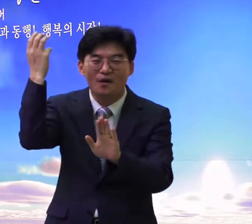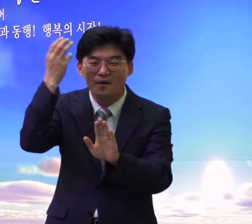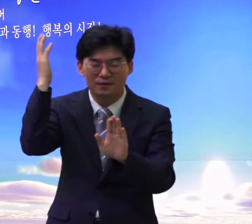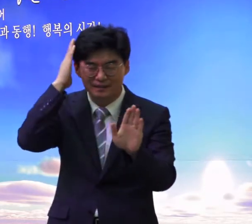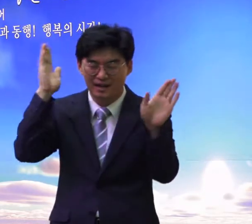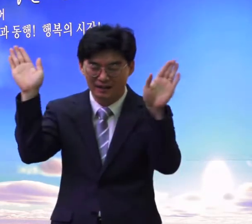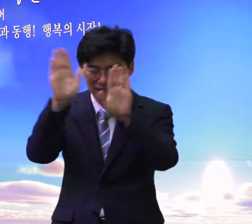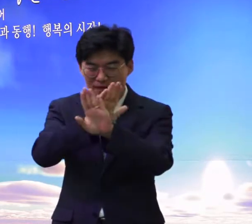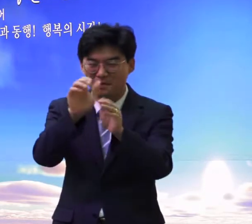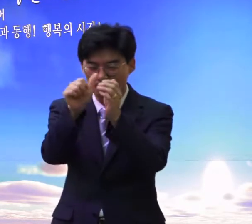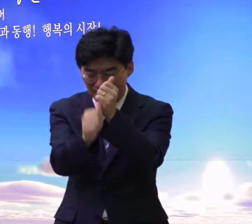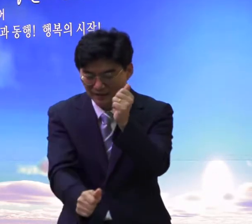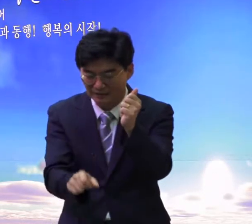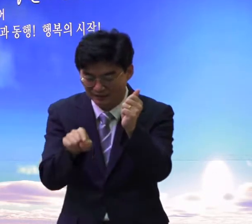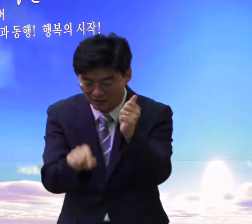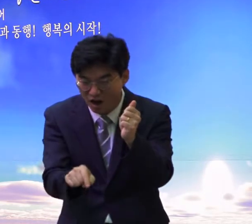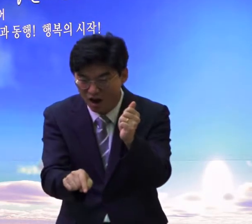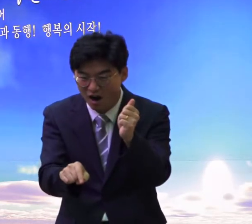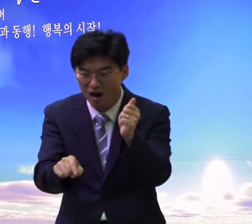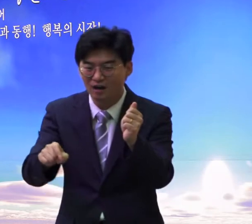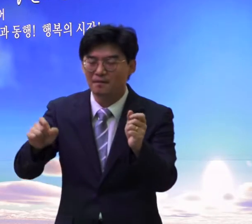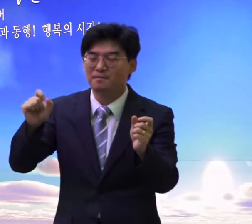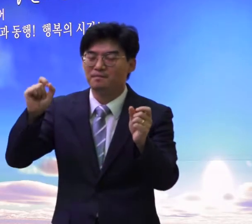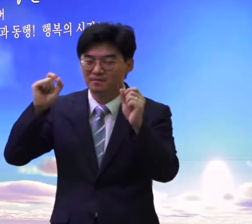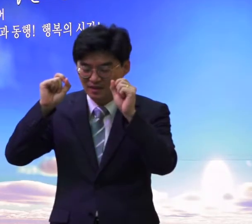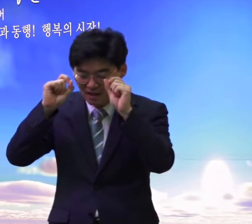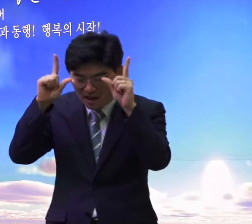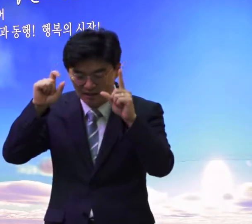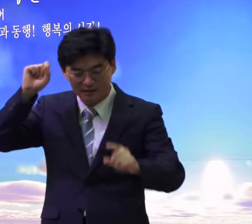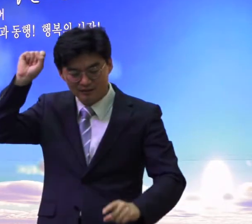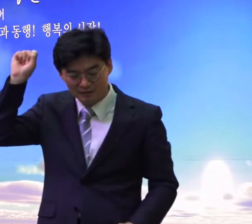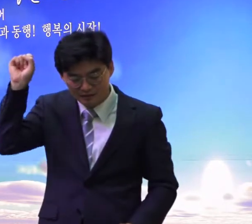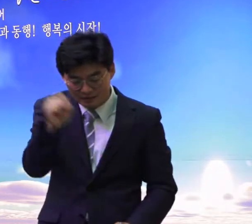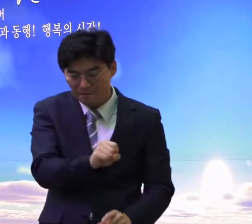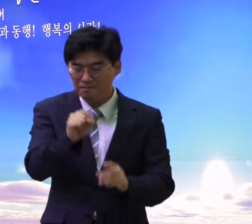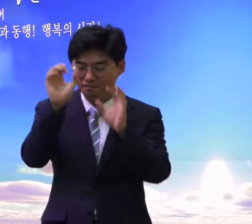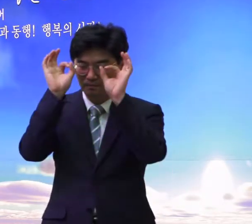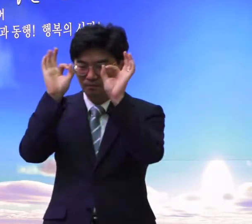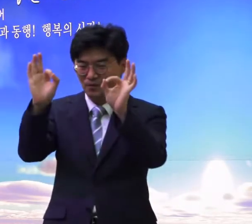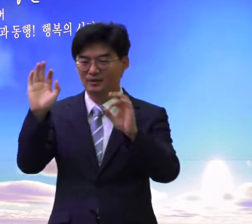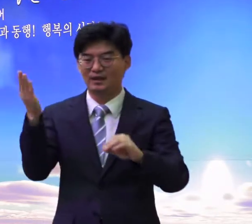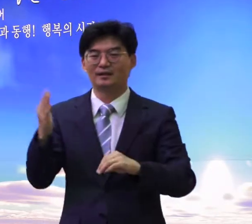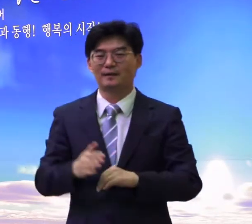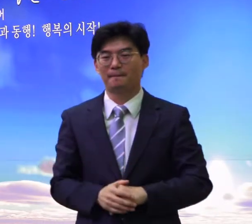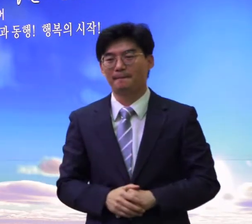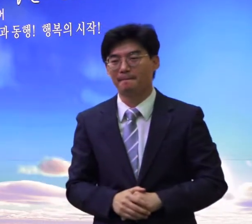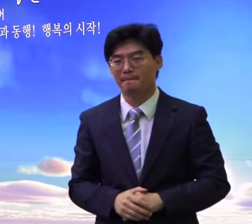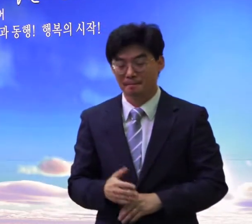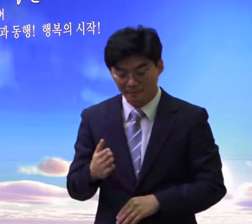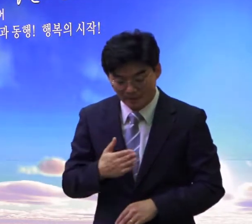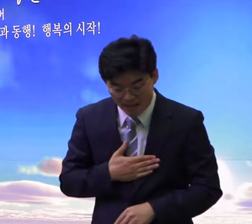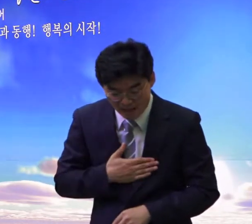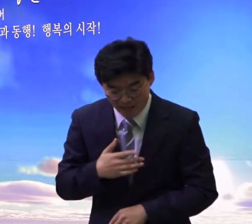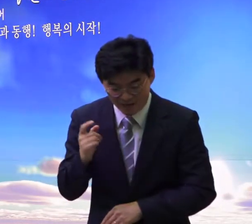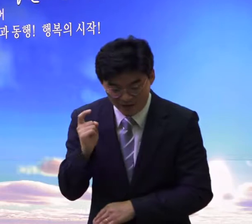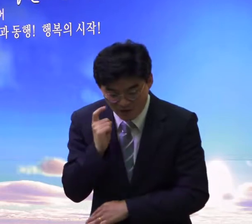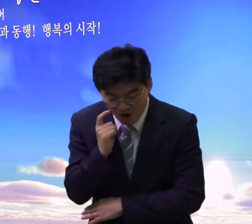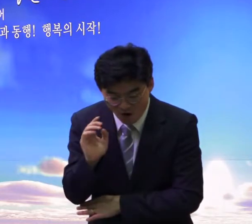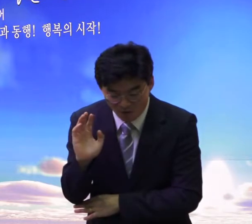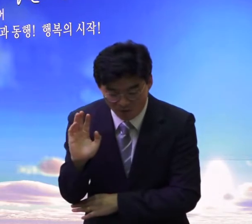보면 내 영광아 깰지어다. 내 영광아 깰지어다. 이것을 원어의 의미로 보면